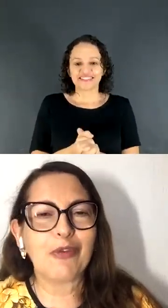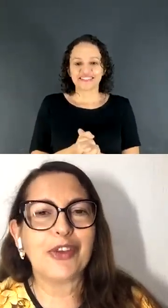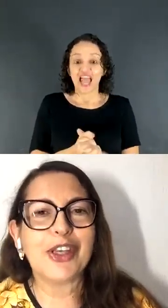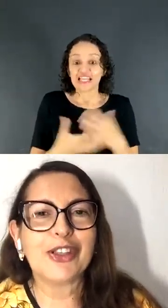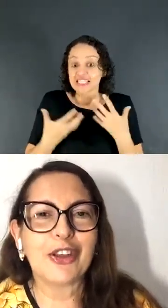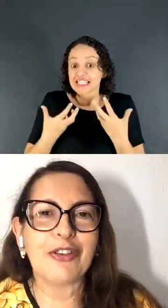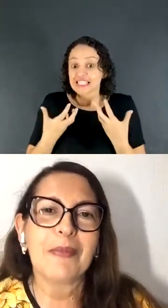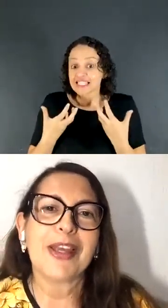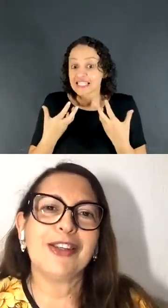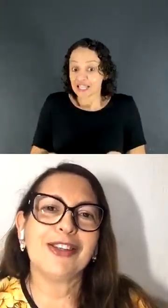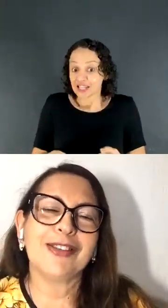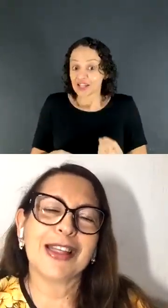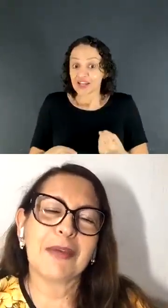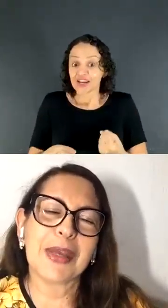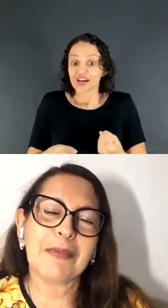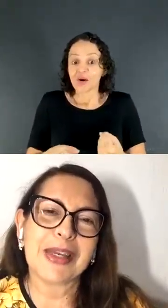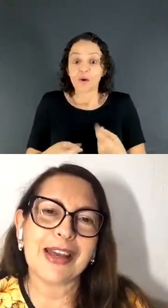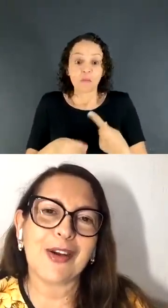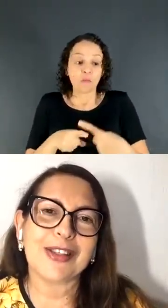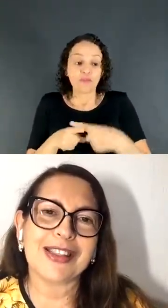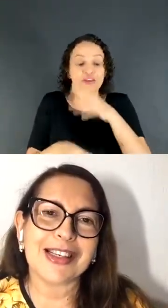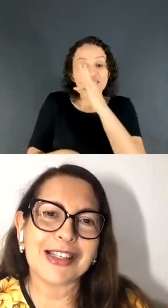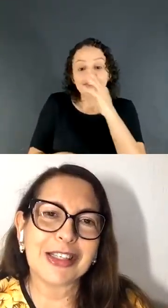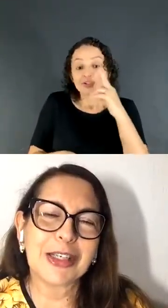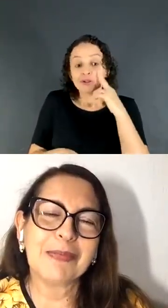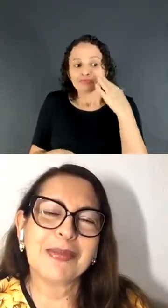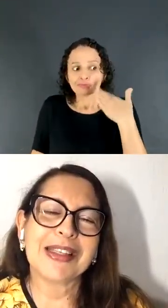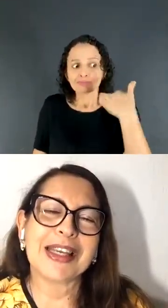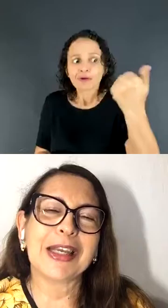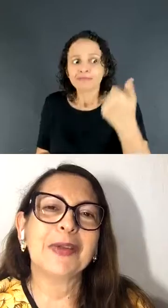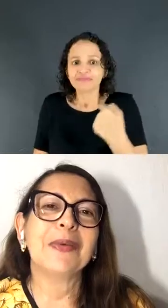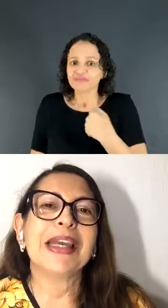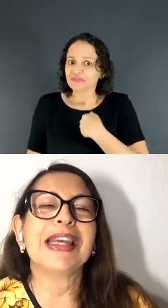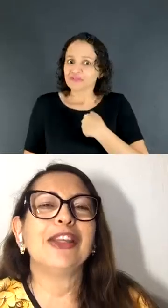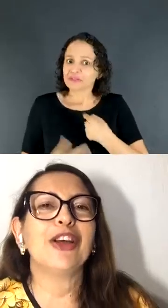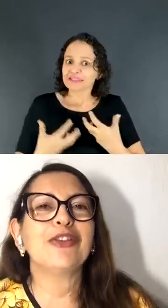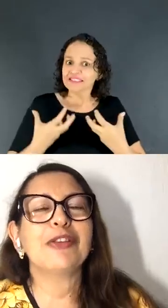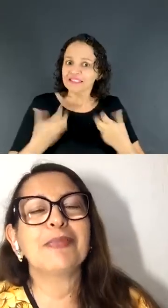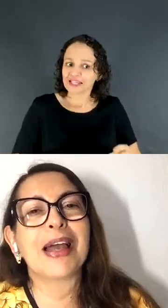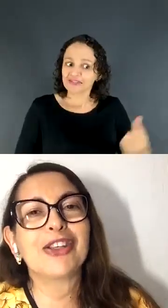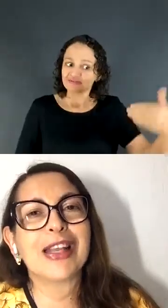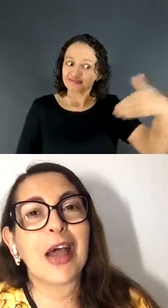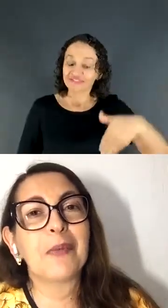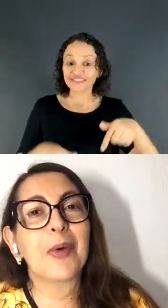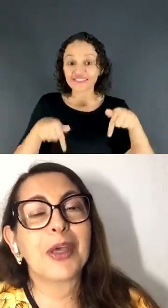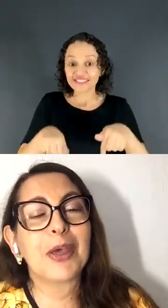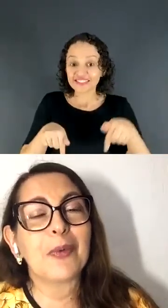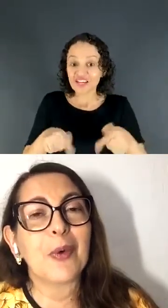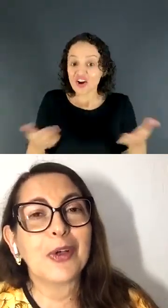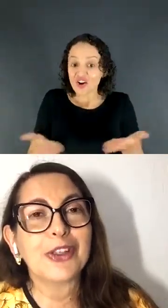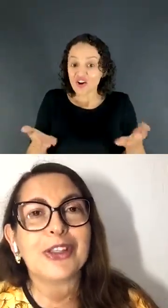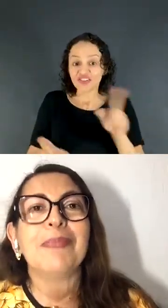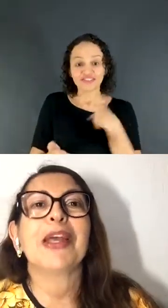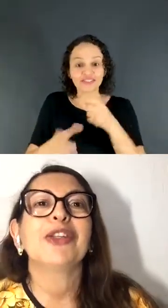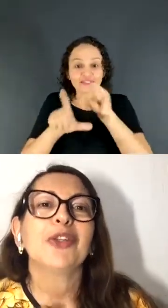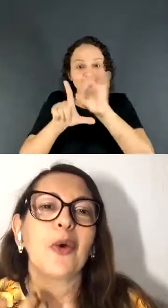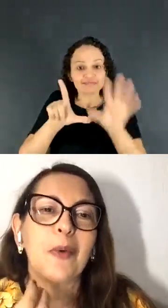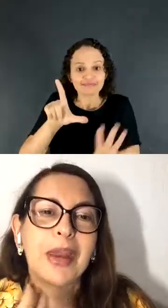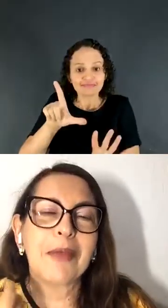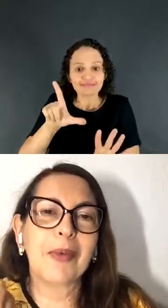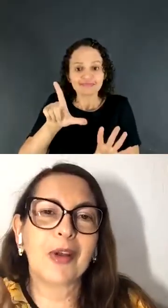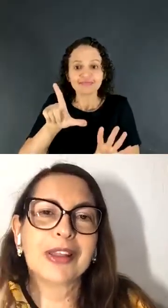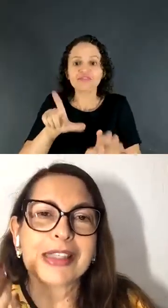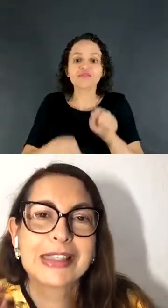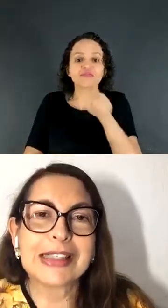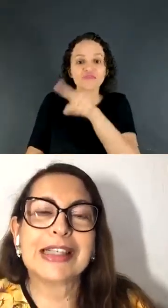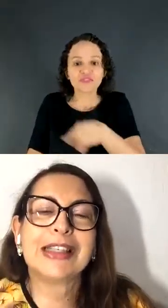aceitando o convite novamente, né, da minha amiga Rosane, certo? E nós vamos partilhar um pouquinho hoje sobre